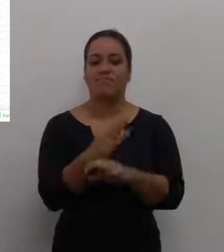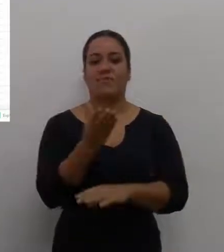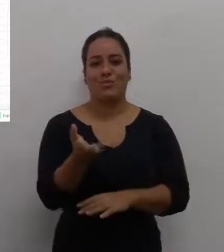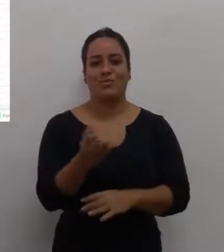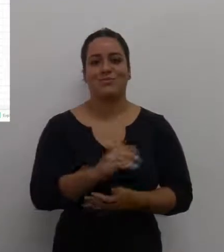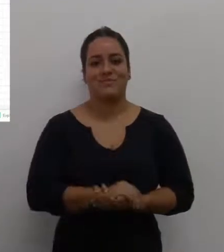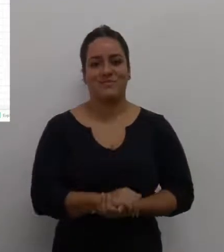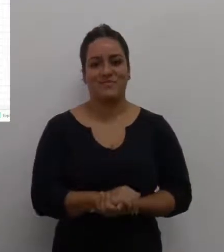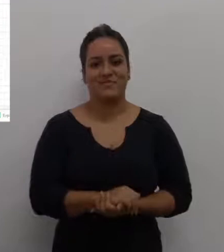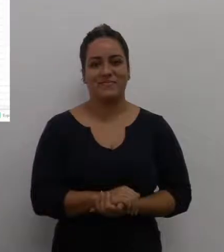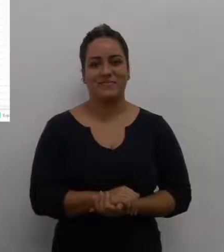Tá feito.